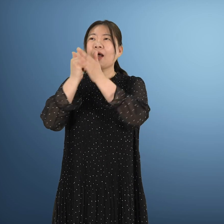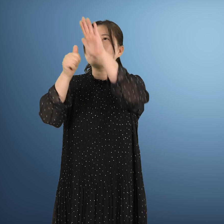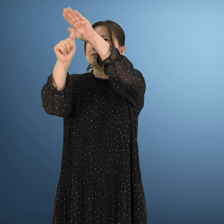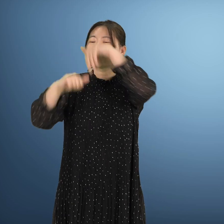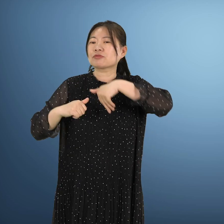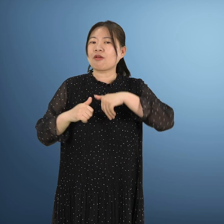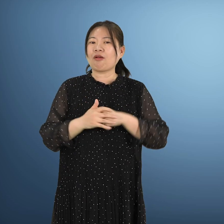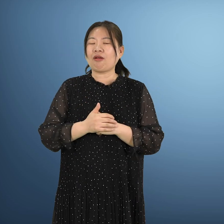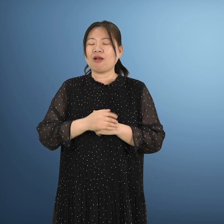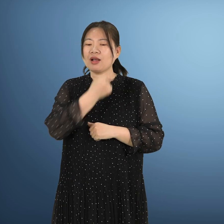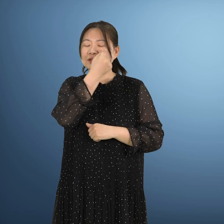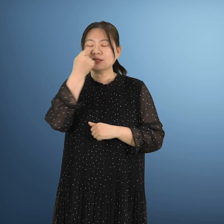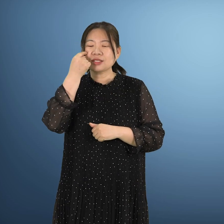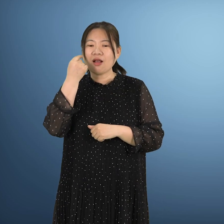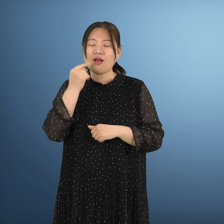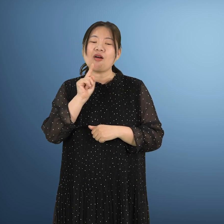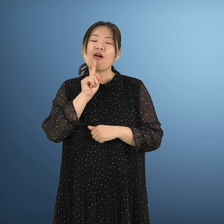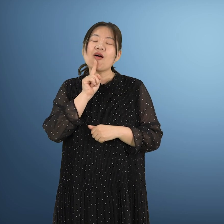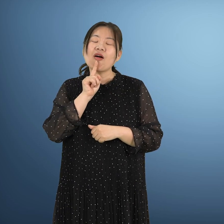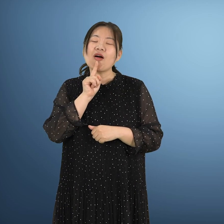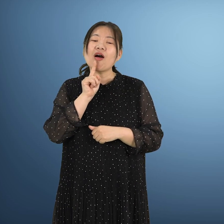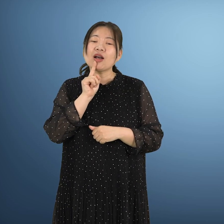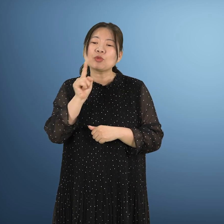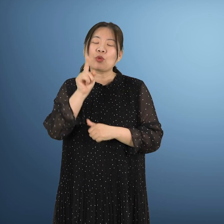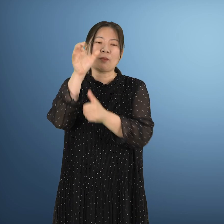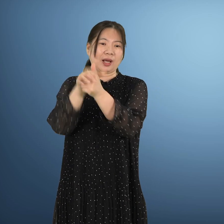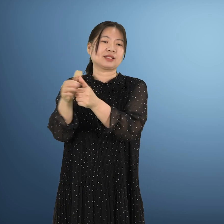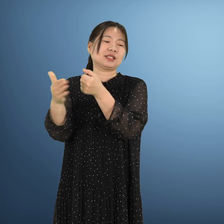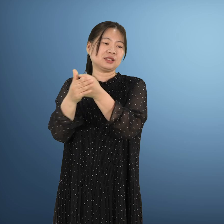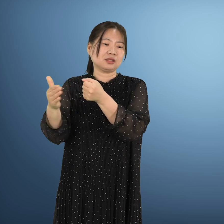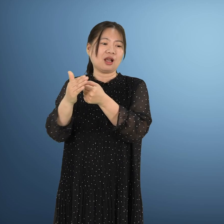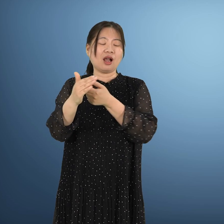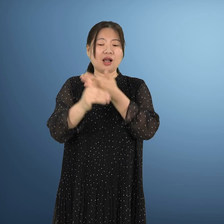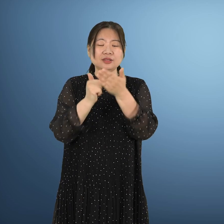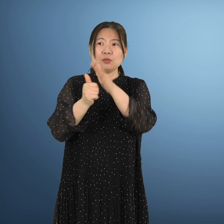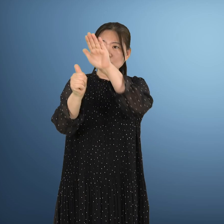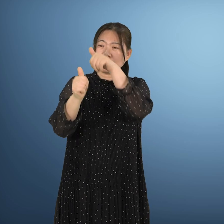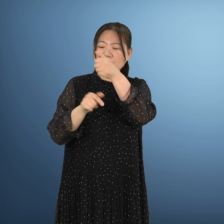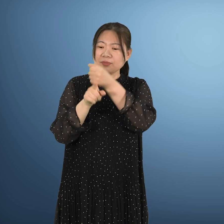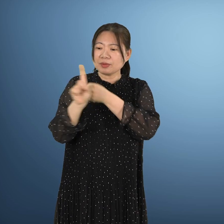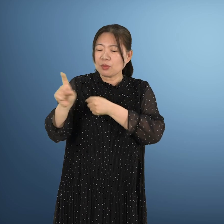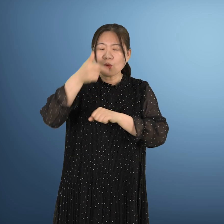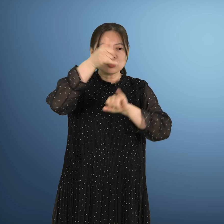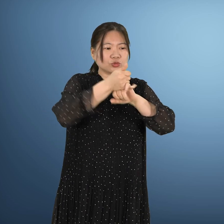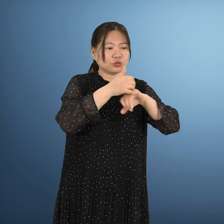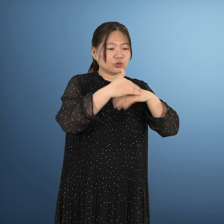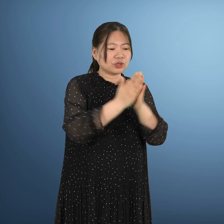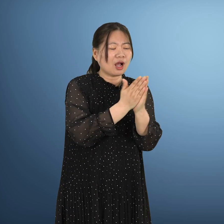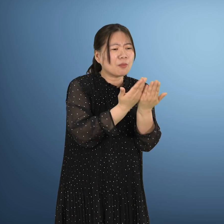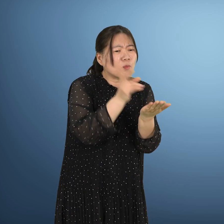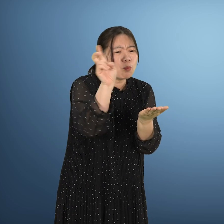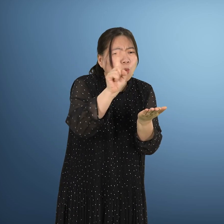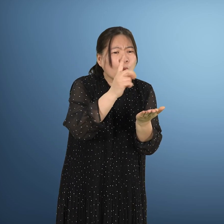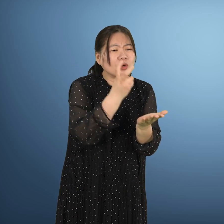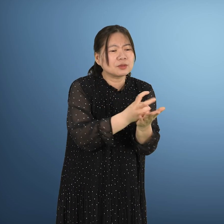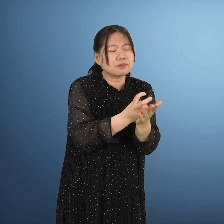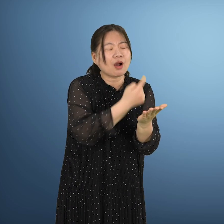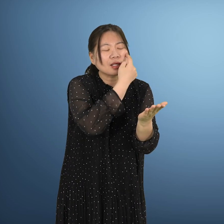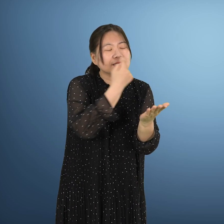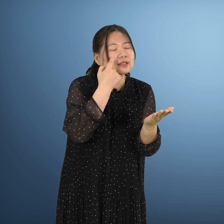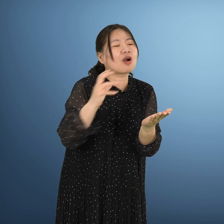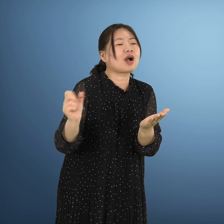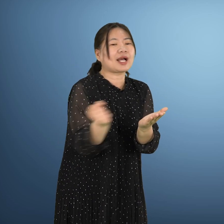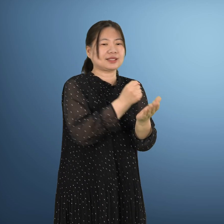불러 증언하시게 하노니. 여기 하나님을 불렀다는 말은 구약의 율법을